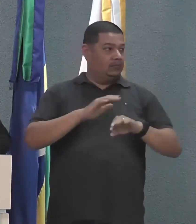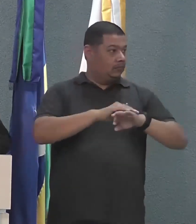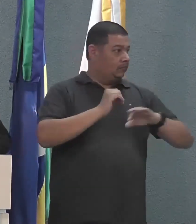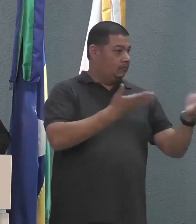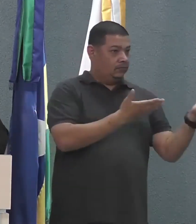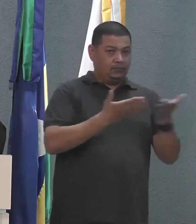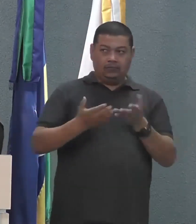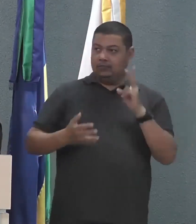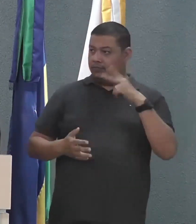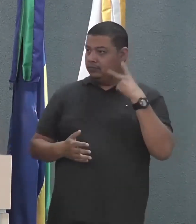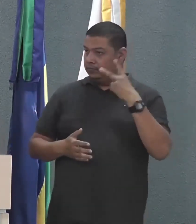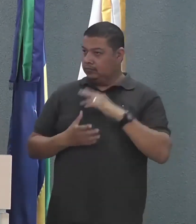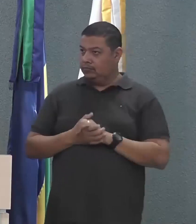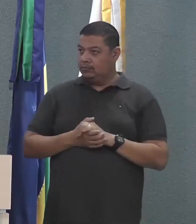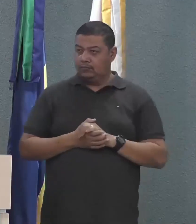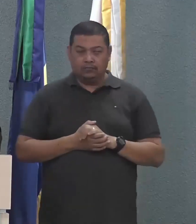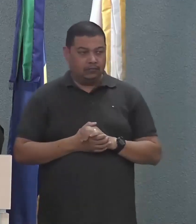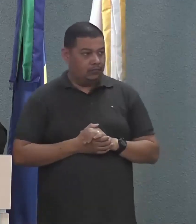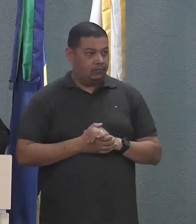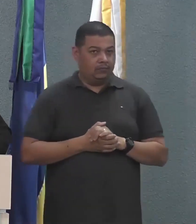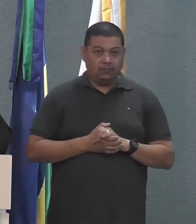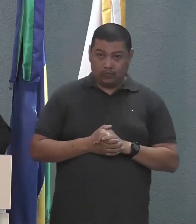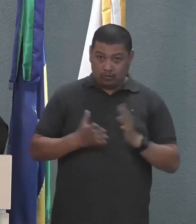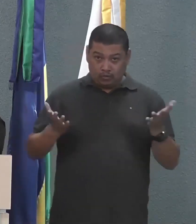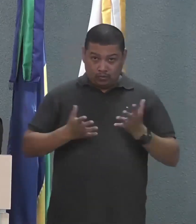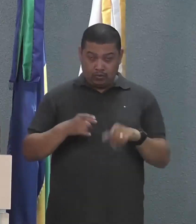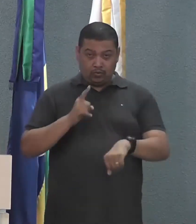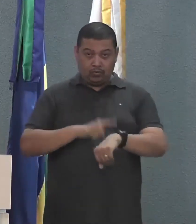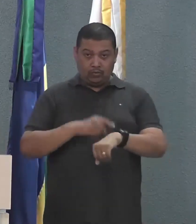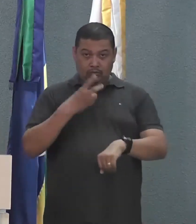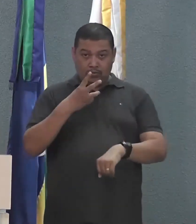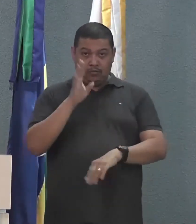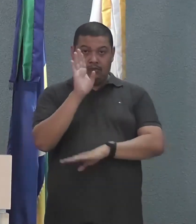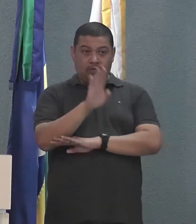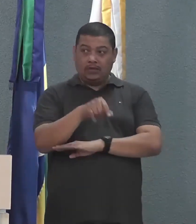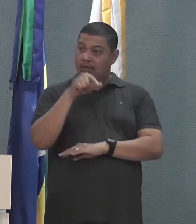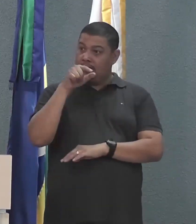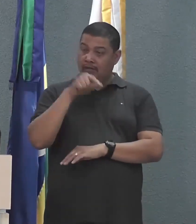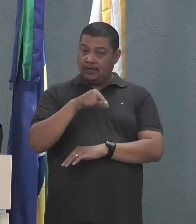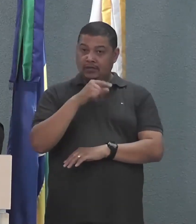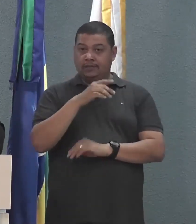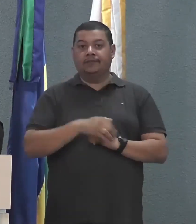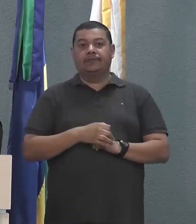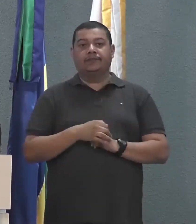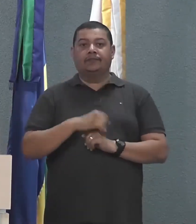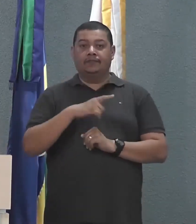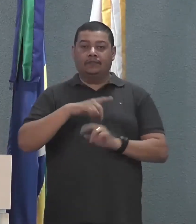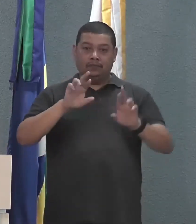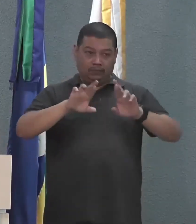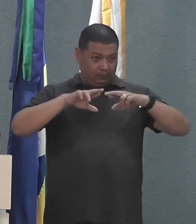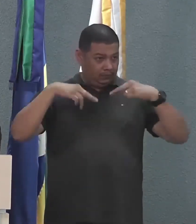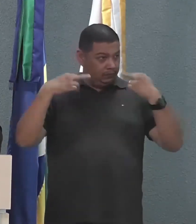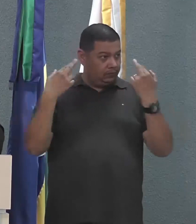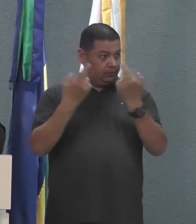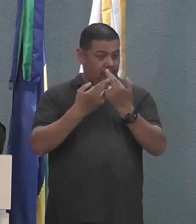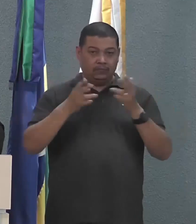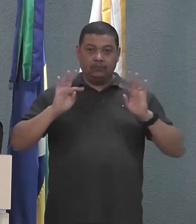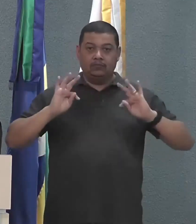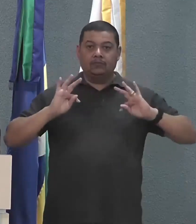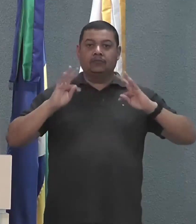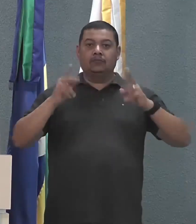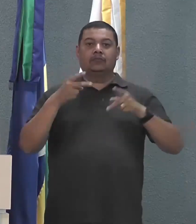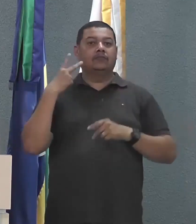todos os vereadores, sem exceção de nenhum, para que hoje, às 15 horas, aqui no plenarinho, nós possamos ter uma reunião com todos os